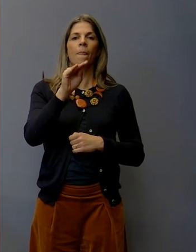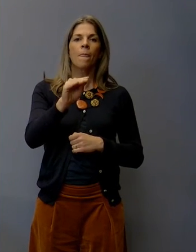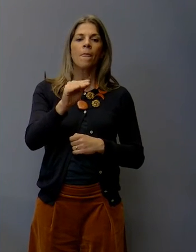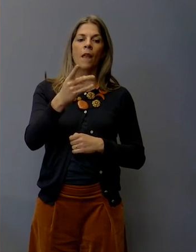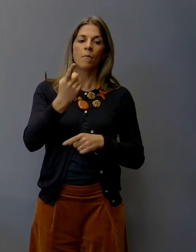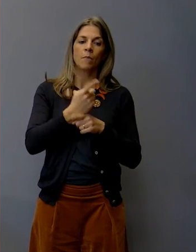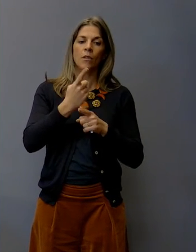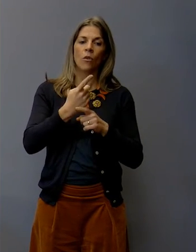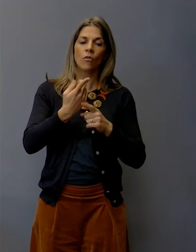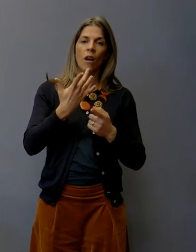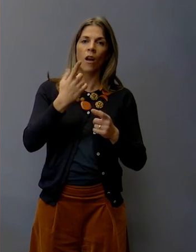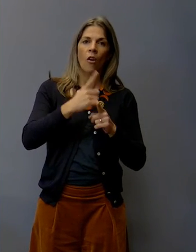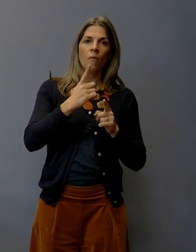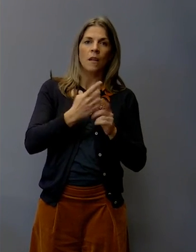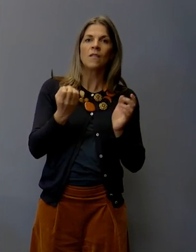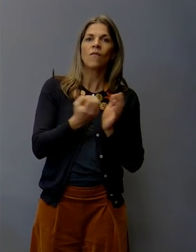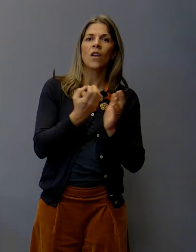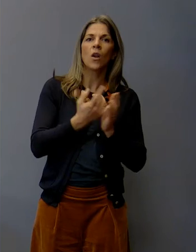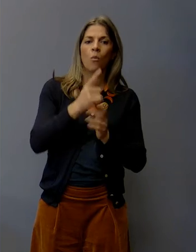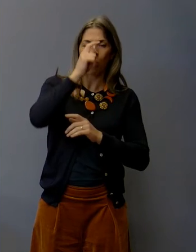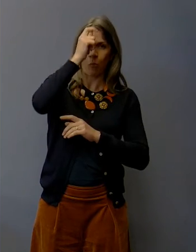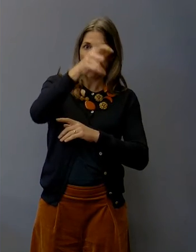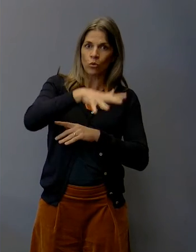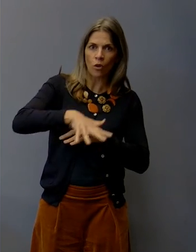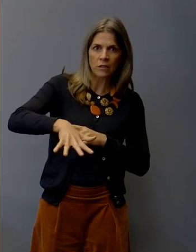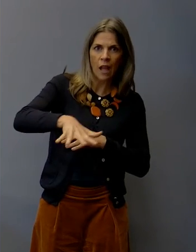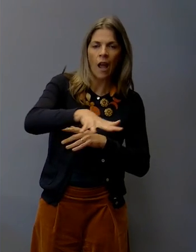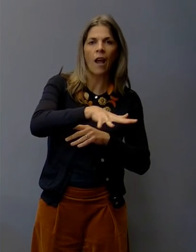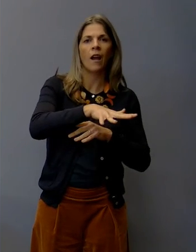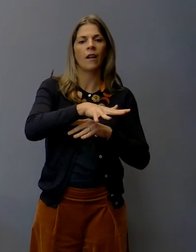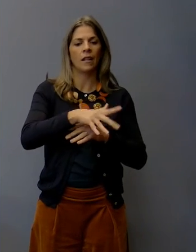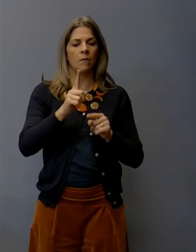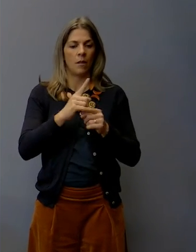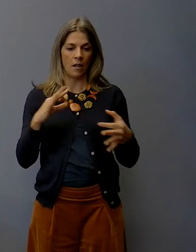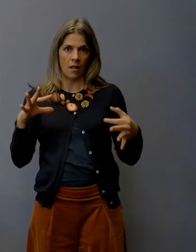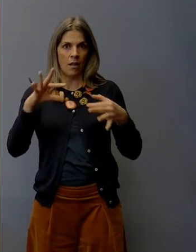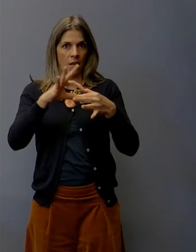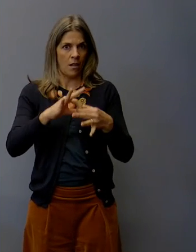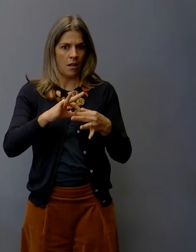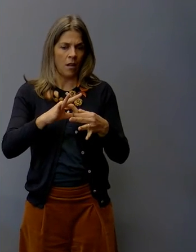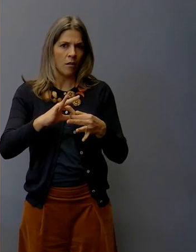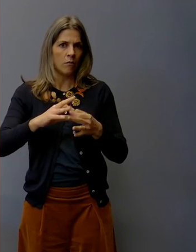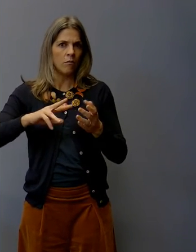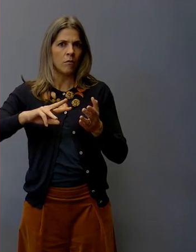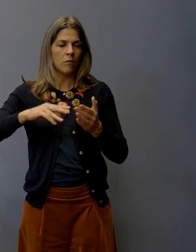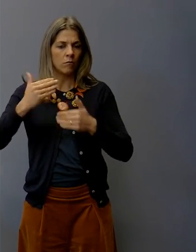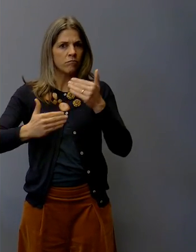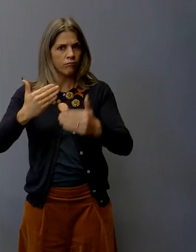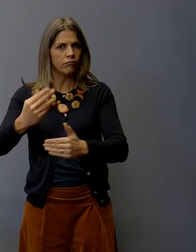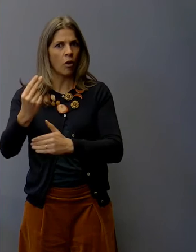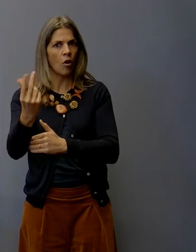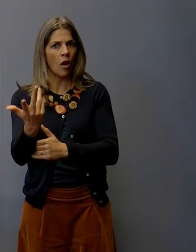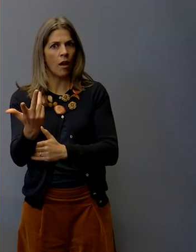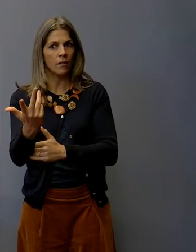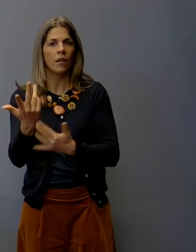un progresso economico uno sviluppo sostenibile con correlato se possibile ad un progresso economico abbiamo sette miliardi e mezzo 7